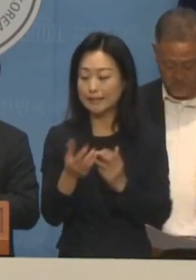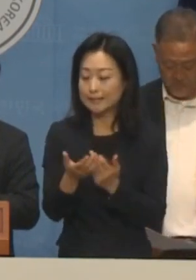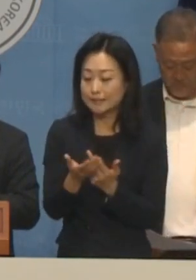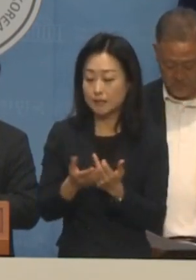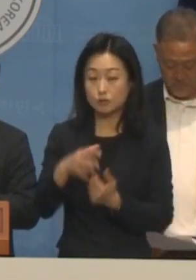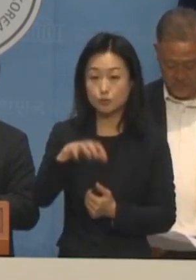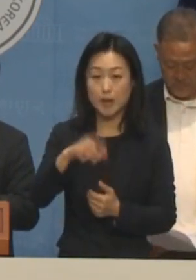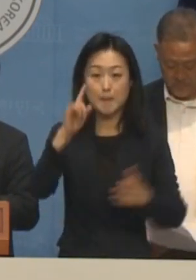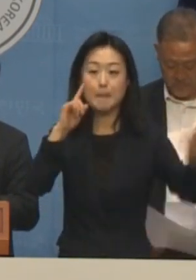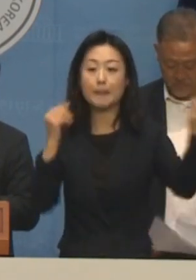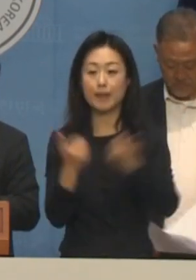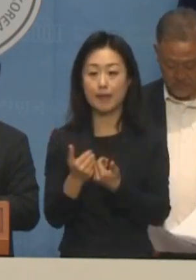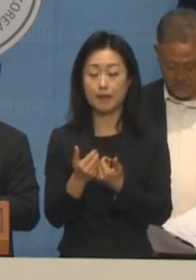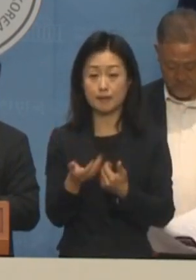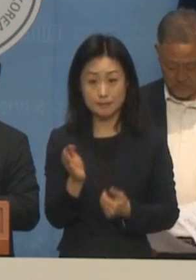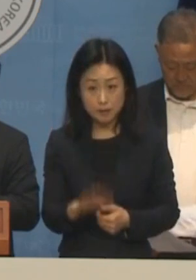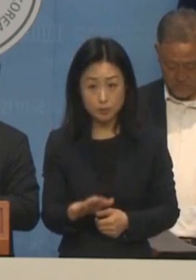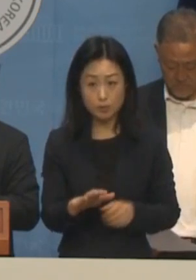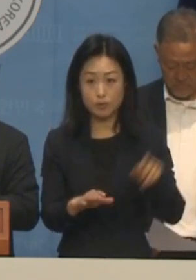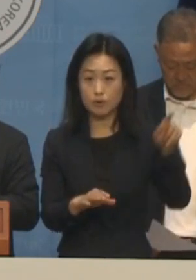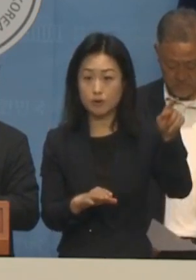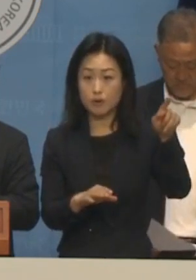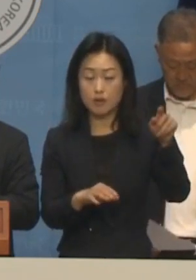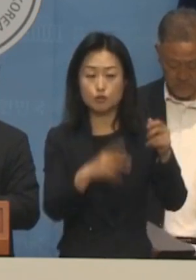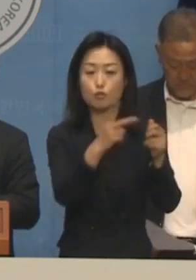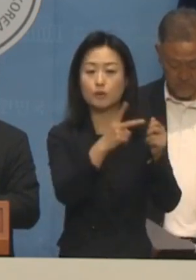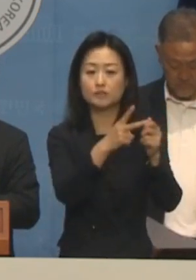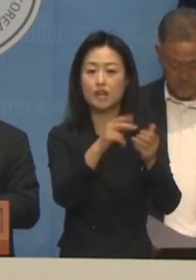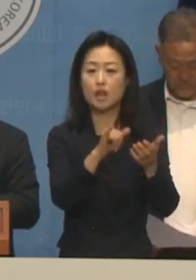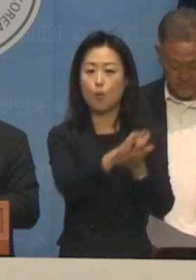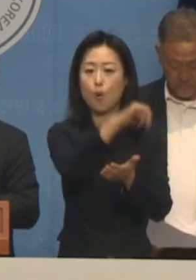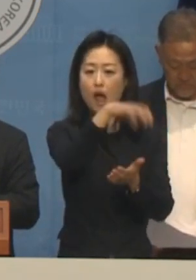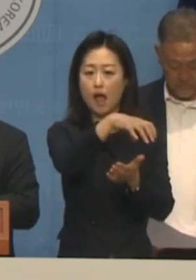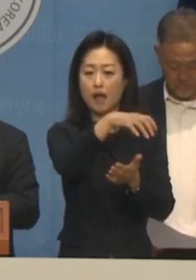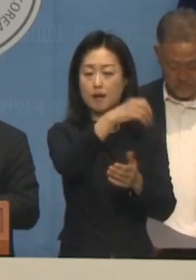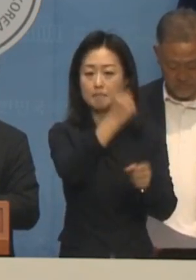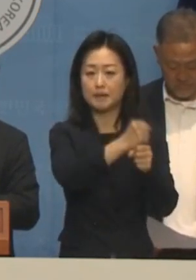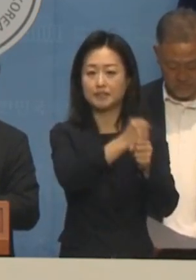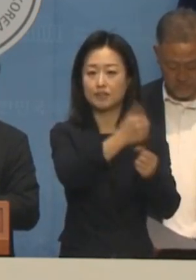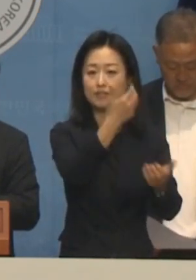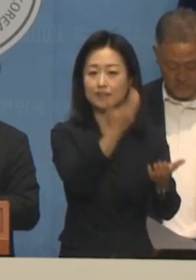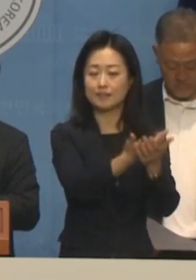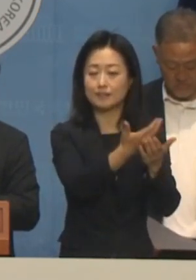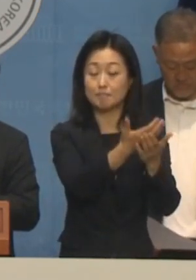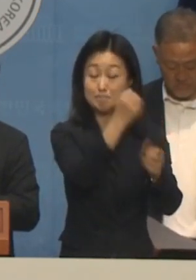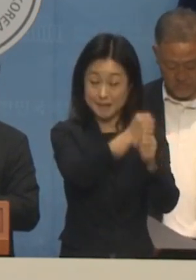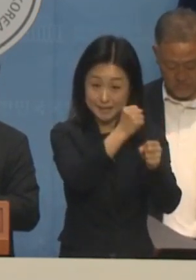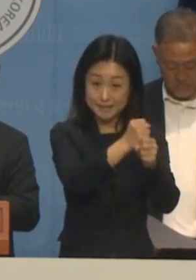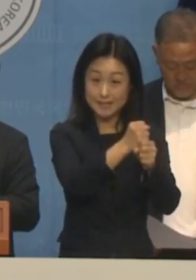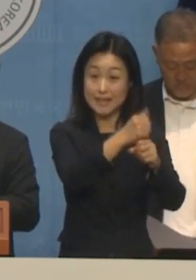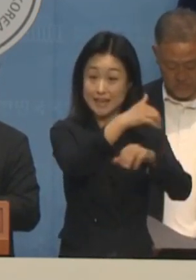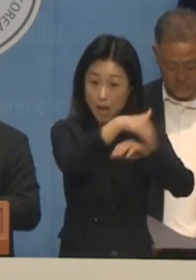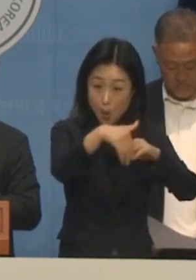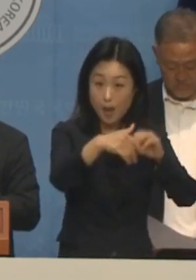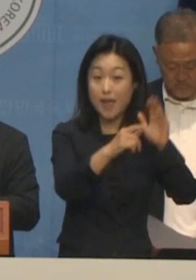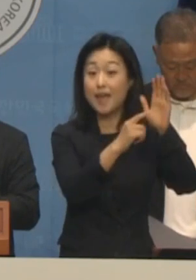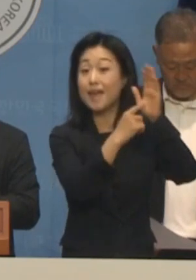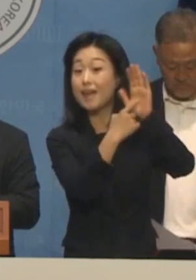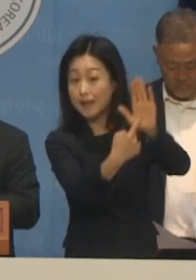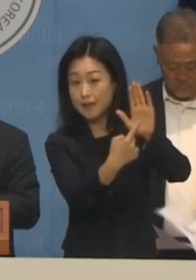제주도민들의 반대 여론에도 불구하고 지금 제주 제2공항 기본계획 고시 절차를 이제 강행을 하려고 하고